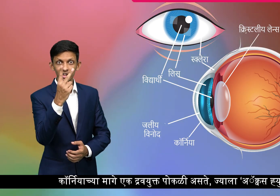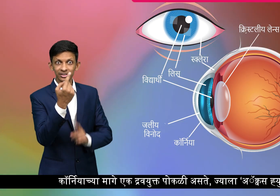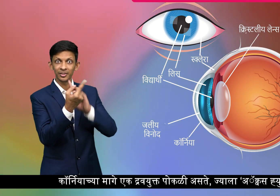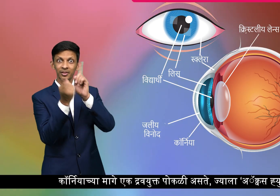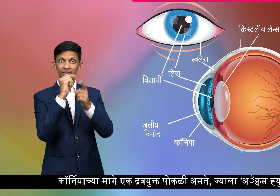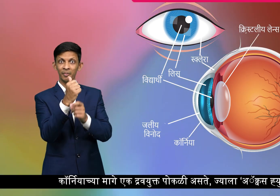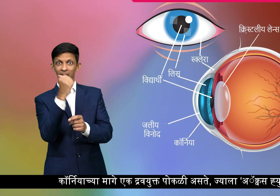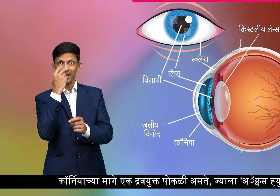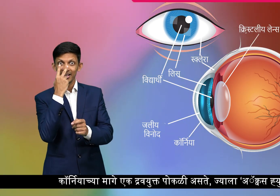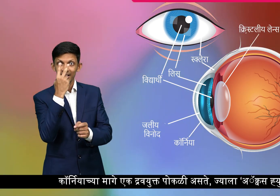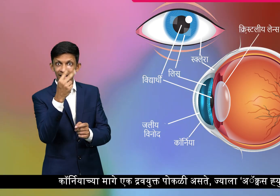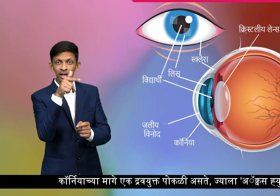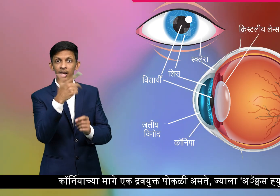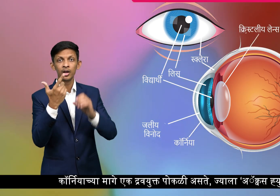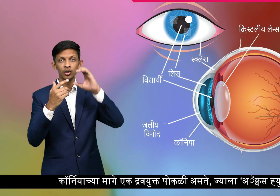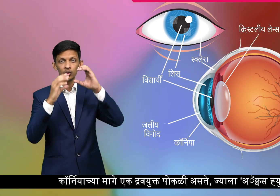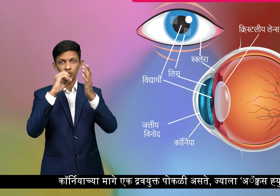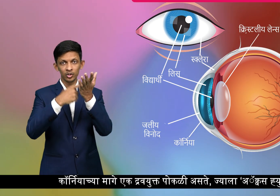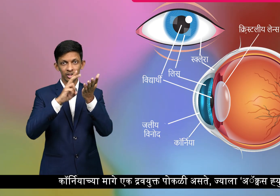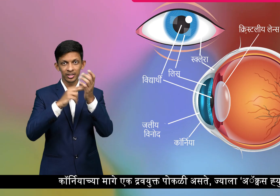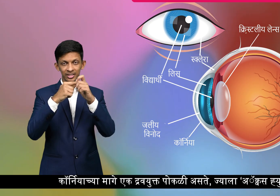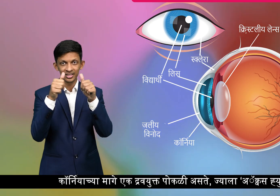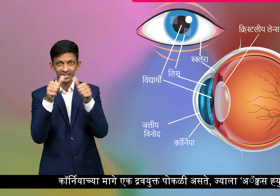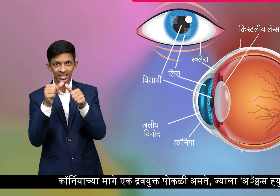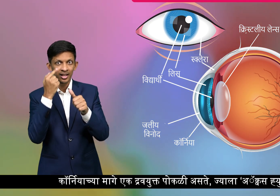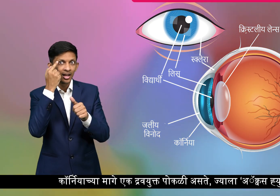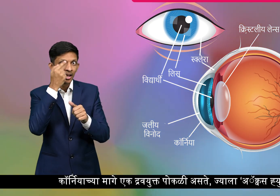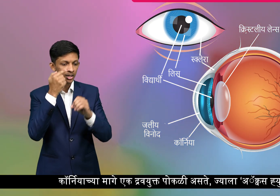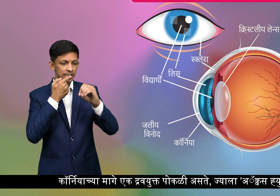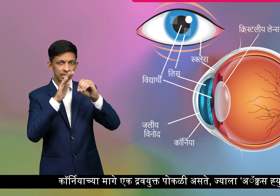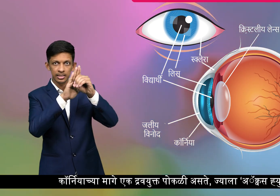कॉर्नियाच्या मागे एक द्रवयुक्त पोकळी असते, ज्याला ॲक्वस ह्युमर म्हणतात,